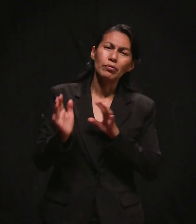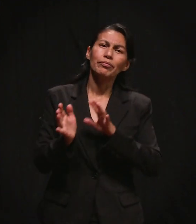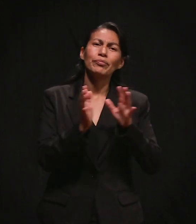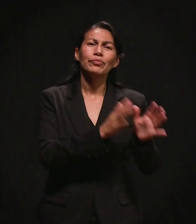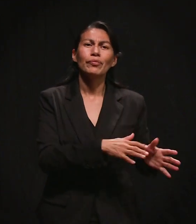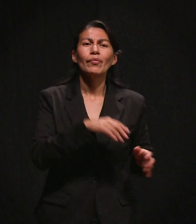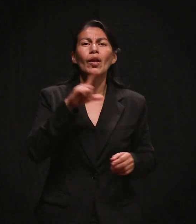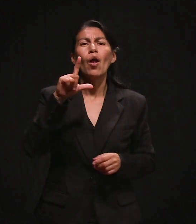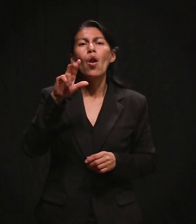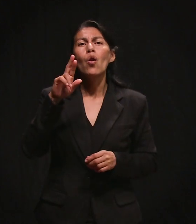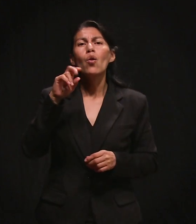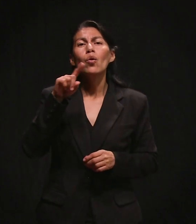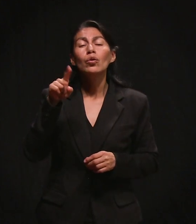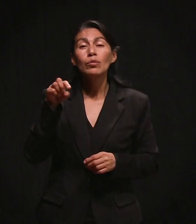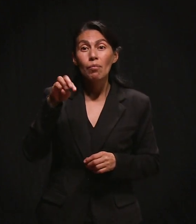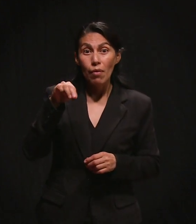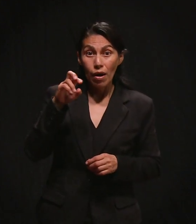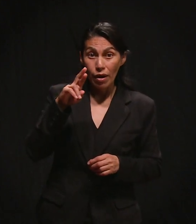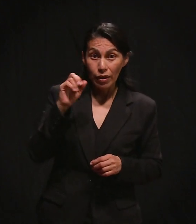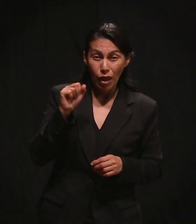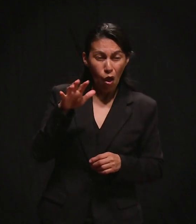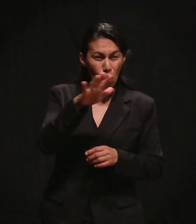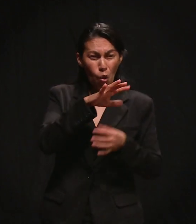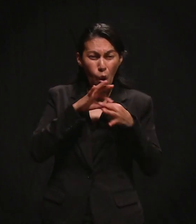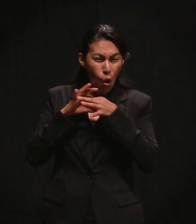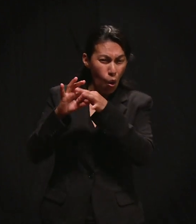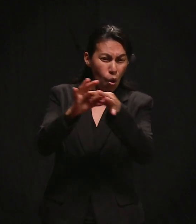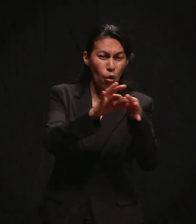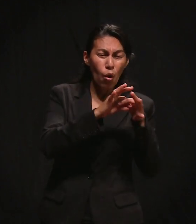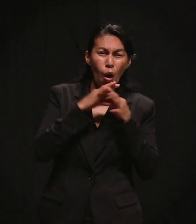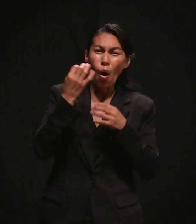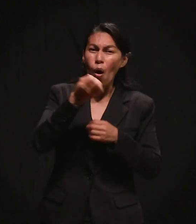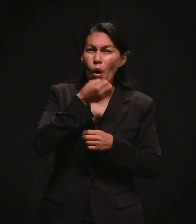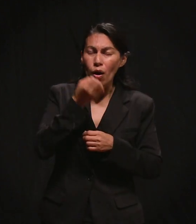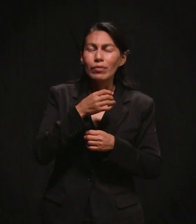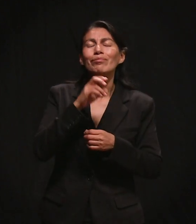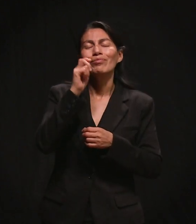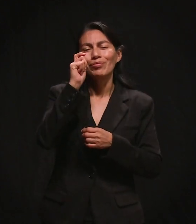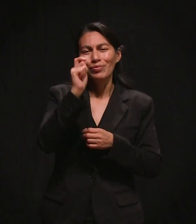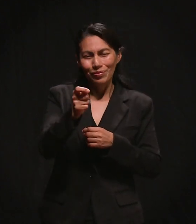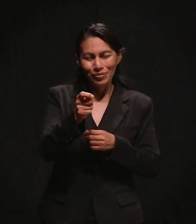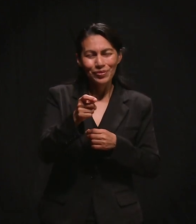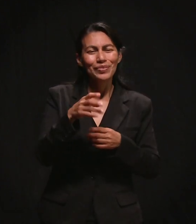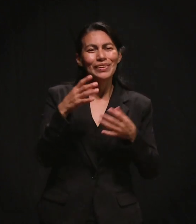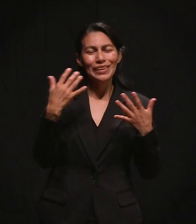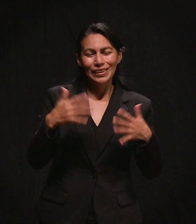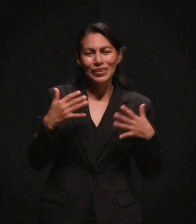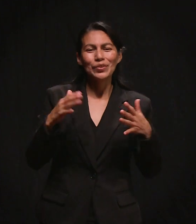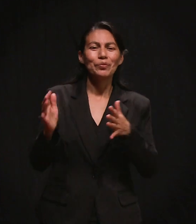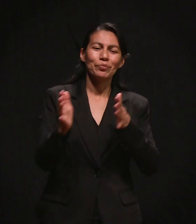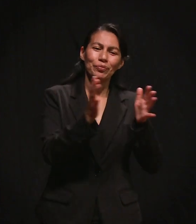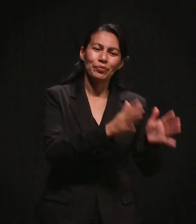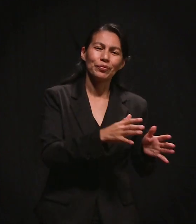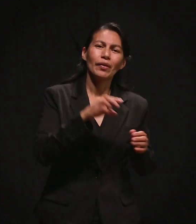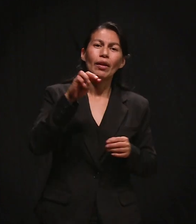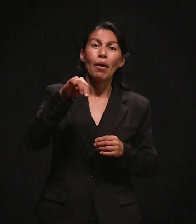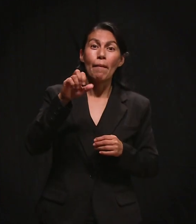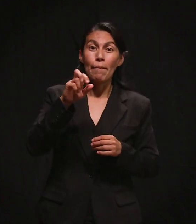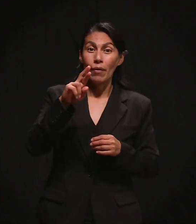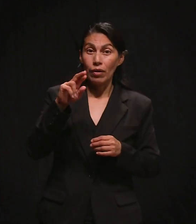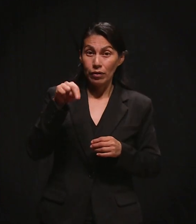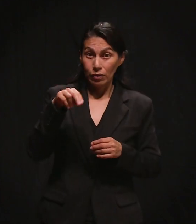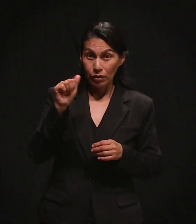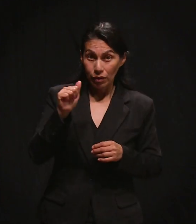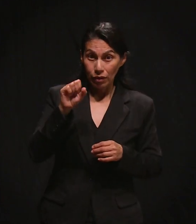Amén, Luz. Esa es la idea por nuestra vida espiritual. Marina Sánchez, buenas noches, hermano. Yo